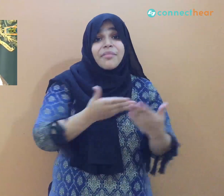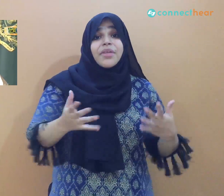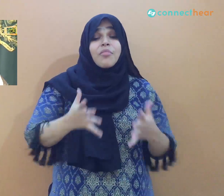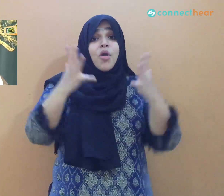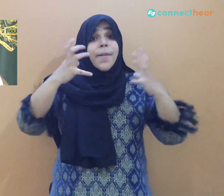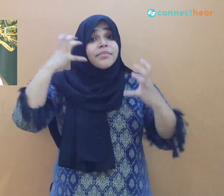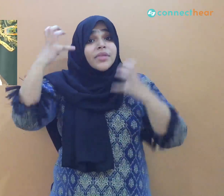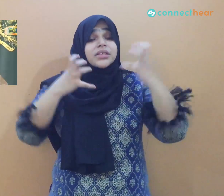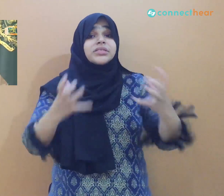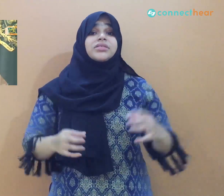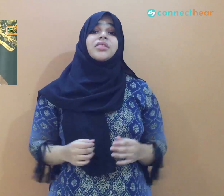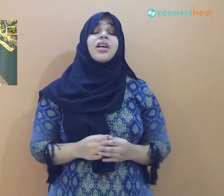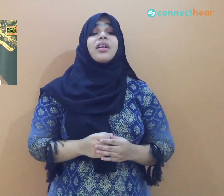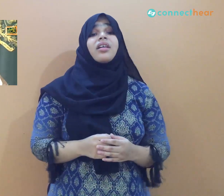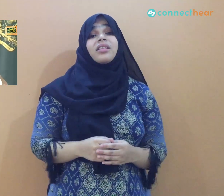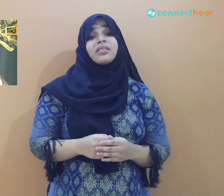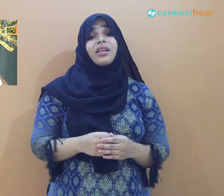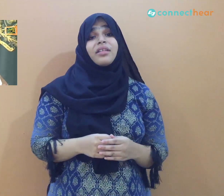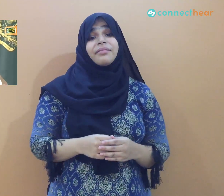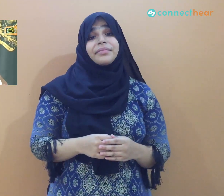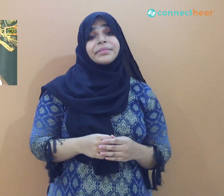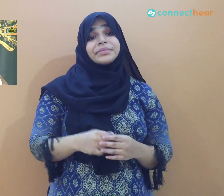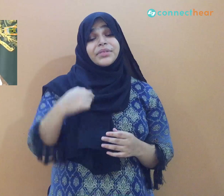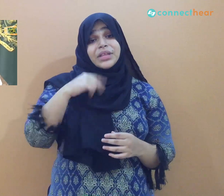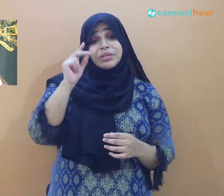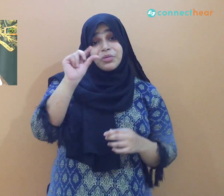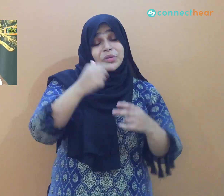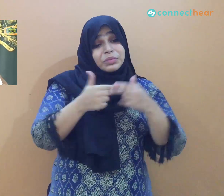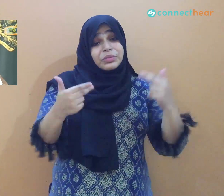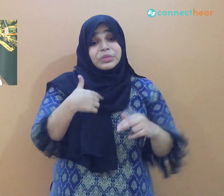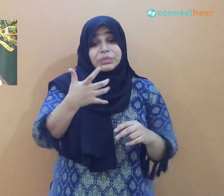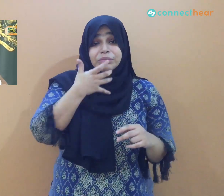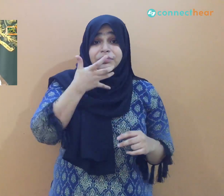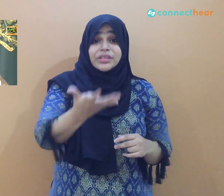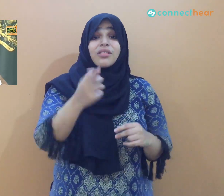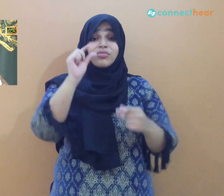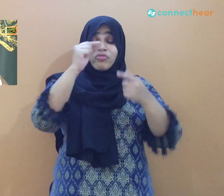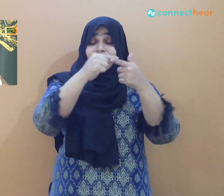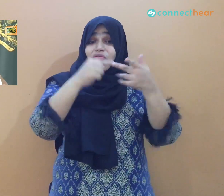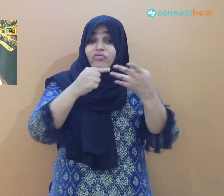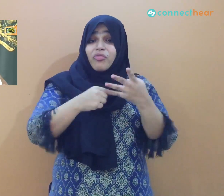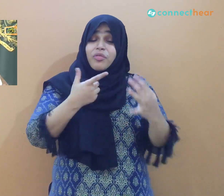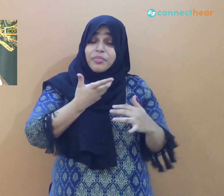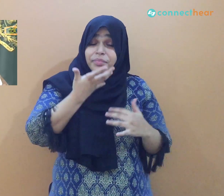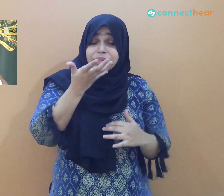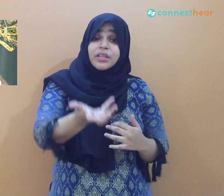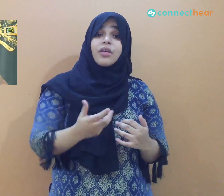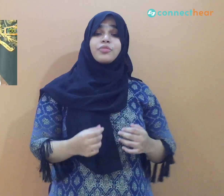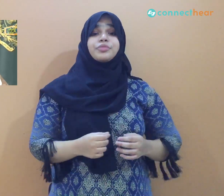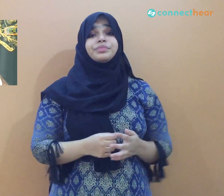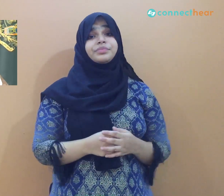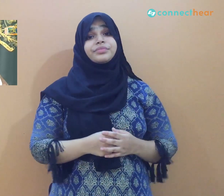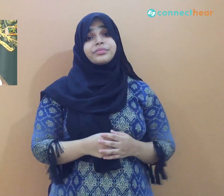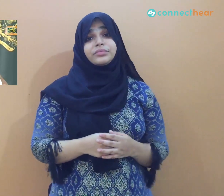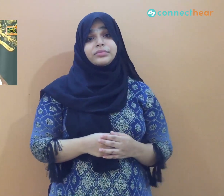یہ میں آپ کے سامنے اب یہ اسٹیٹسٹکس دینا چاہتا ہوں۔